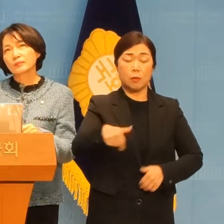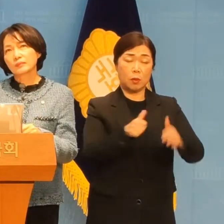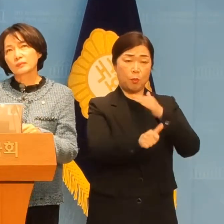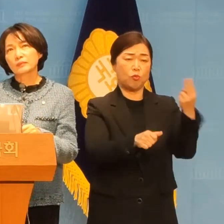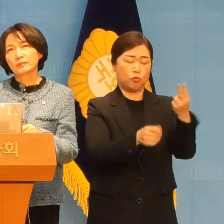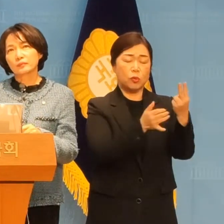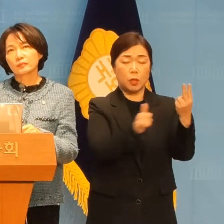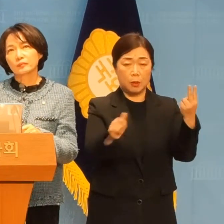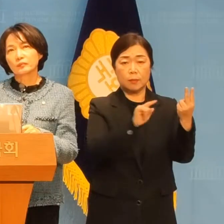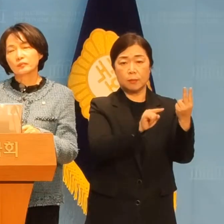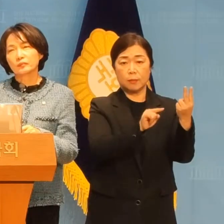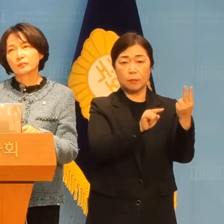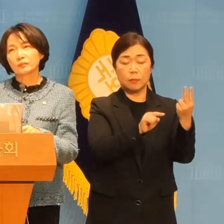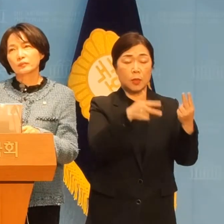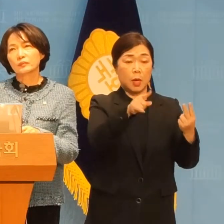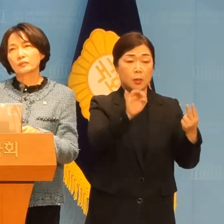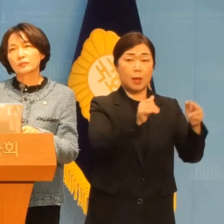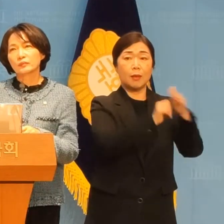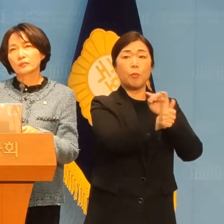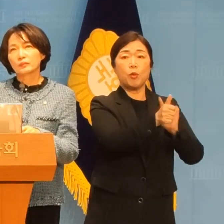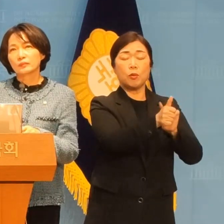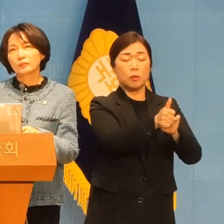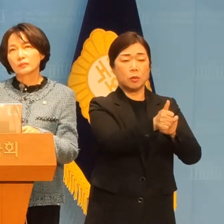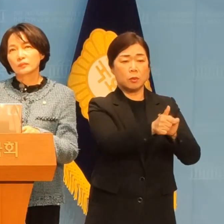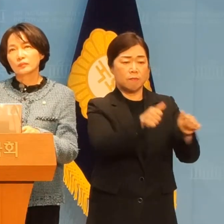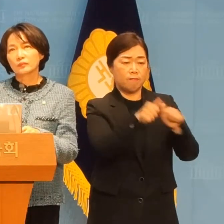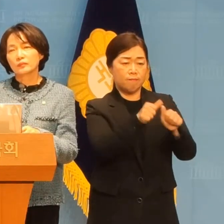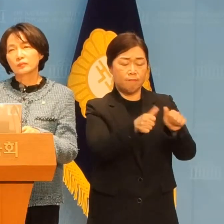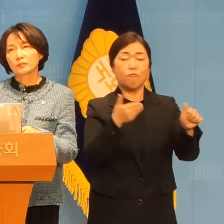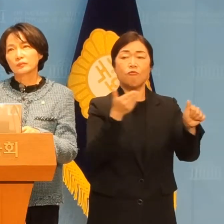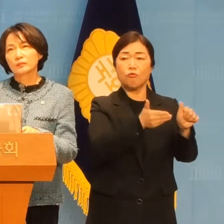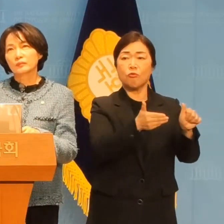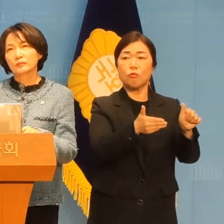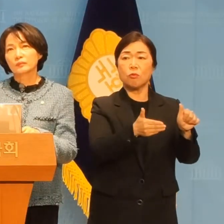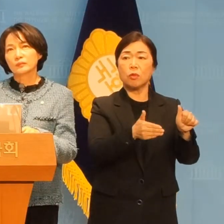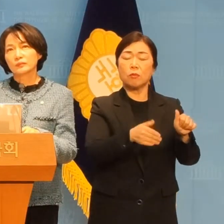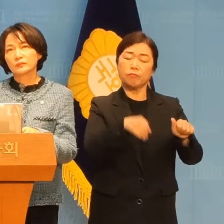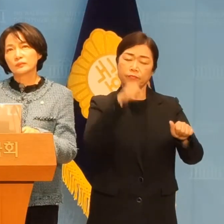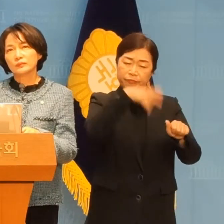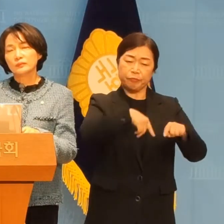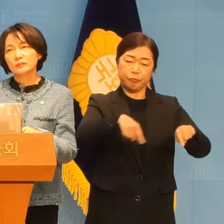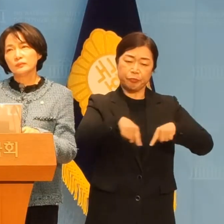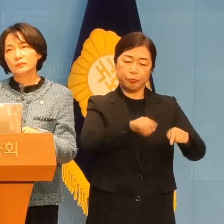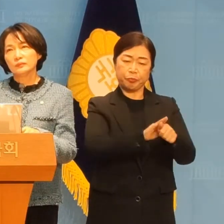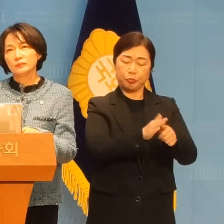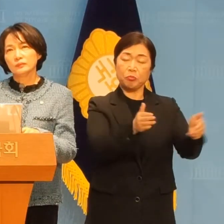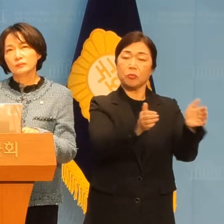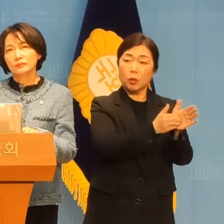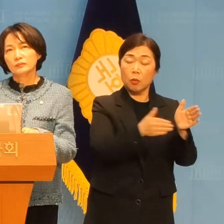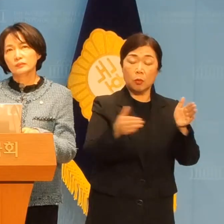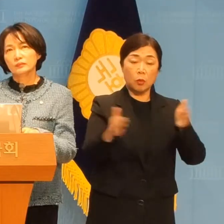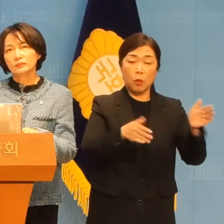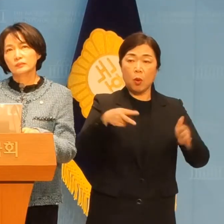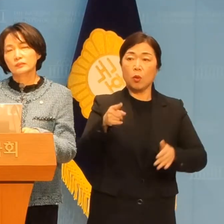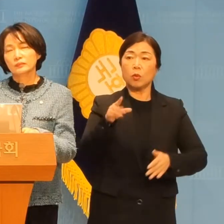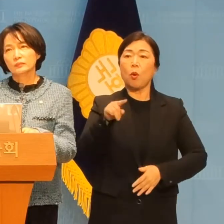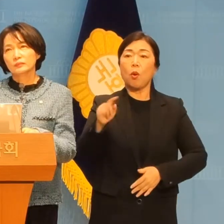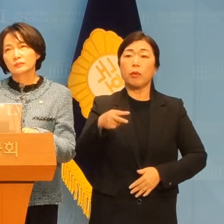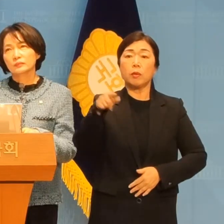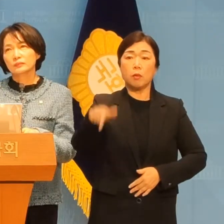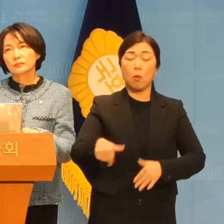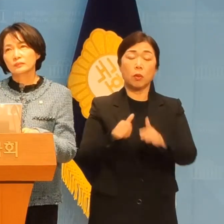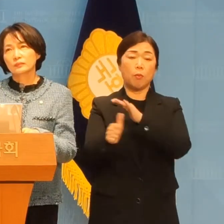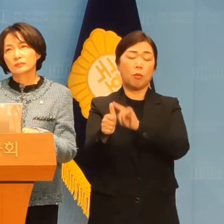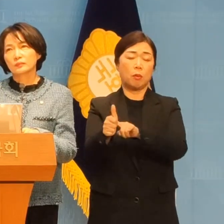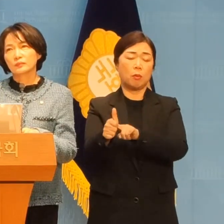대표는 단순히 엄중경고라는 소극적 조치를 내렸고 송원석 원내대표는 사소한